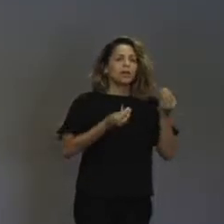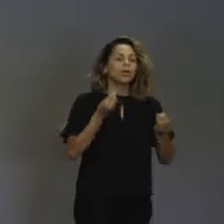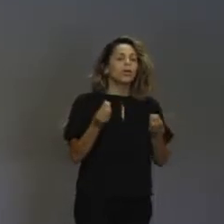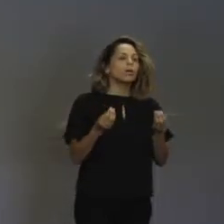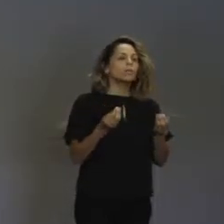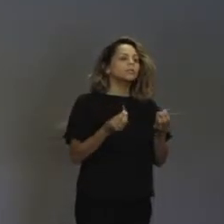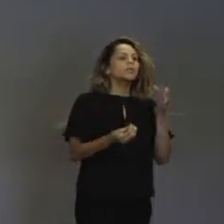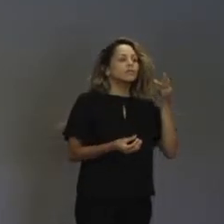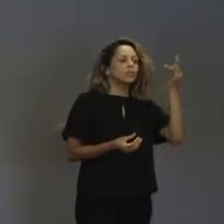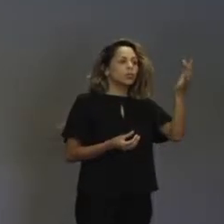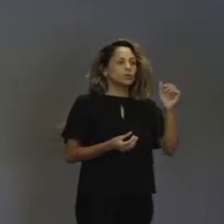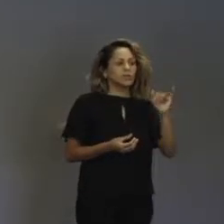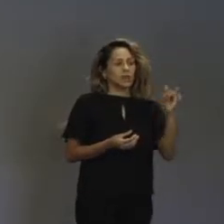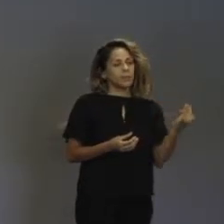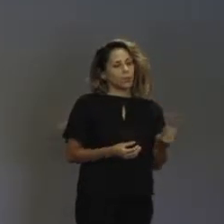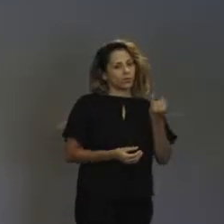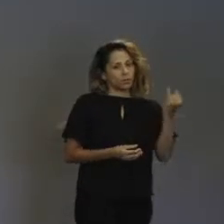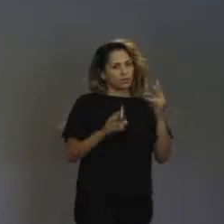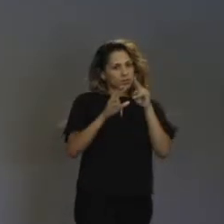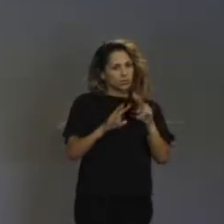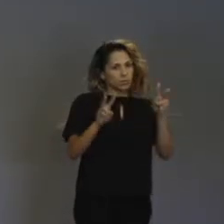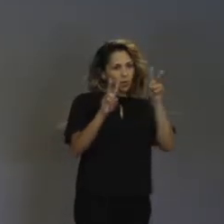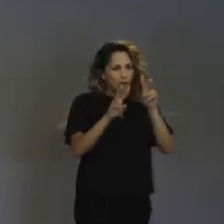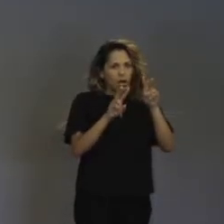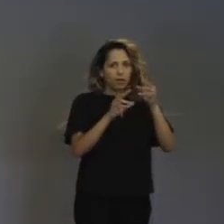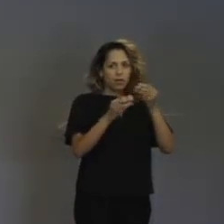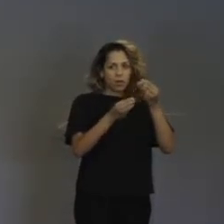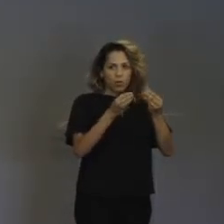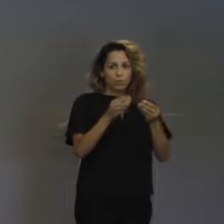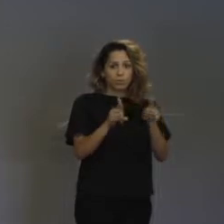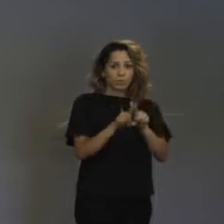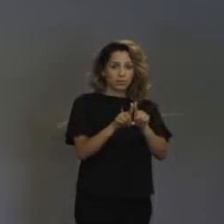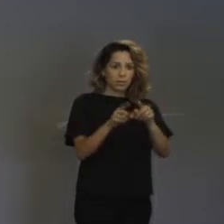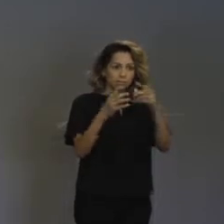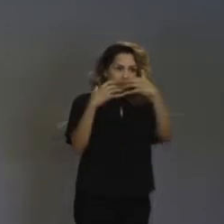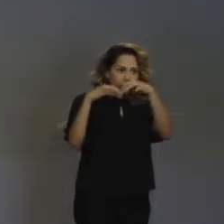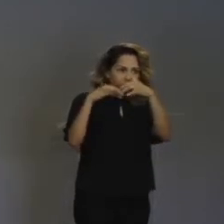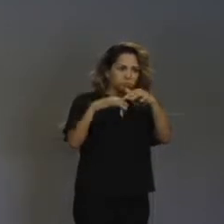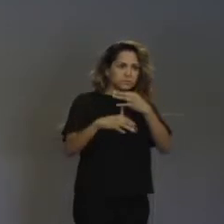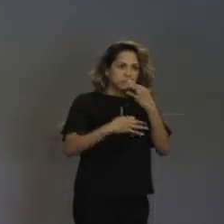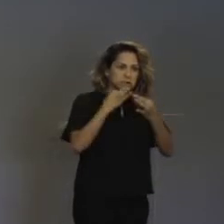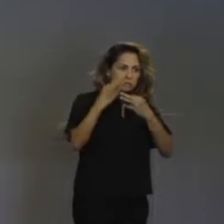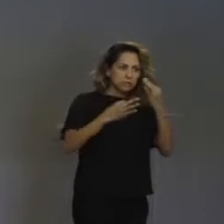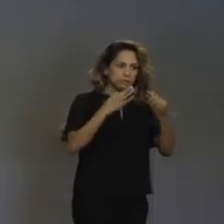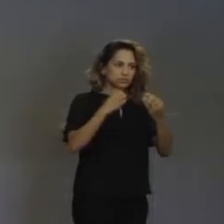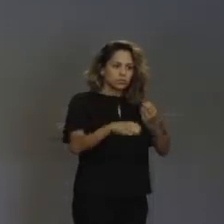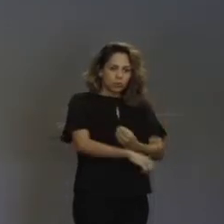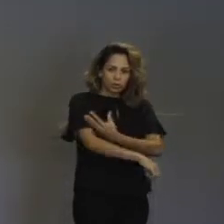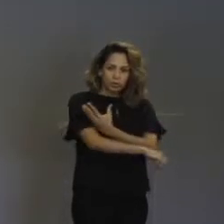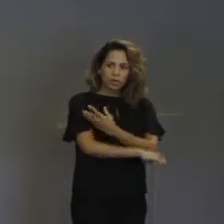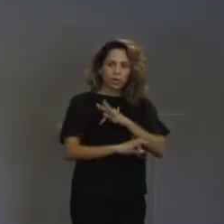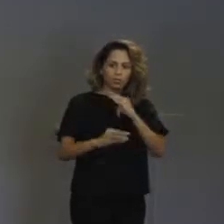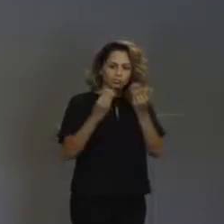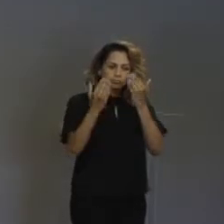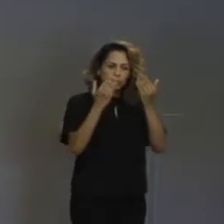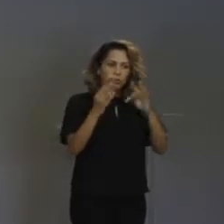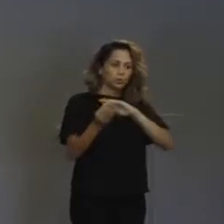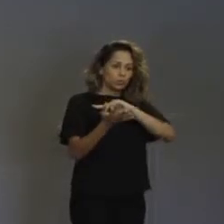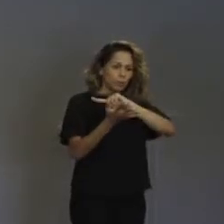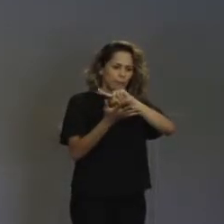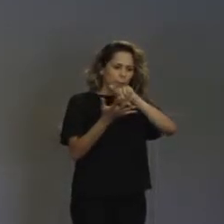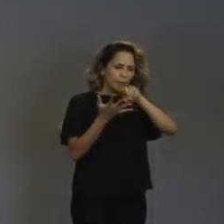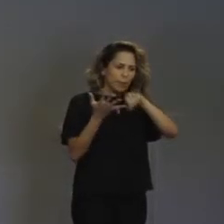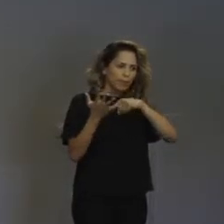será importante? Assim como o raciocínio crítico, a criatividade, inteligência emocional, contato com... Então, são todas as questões que, de certa forma,